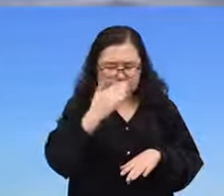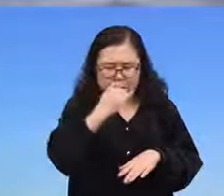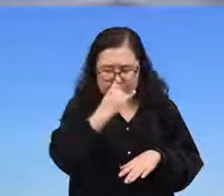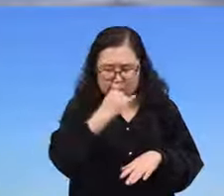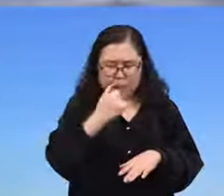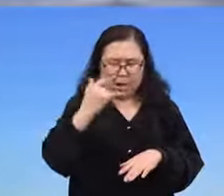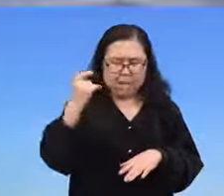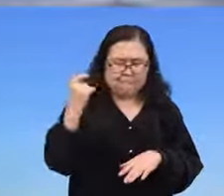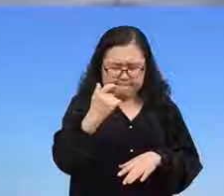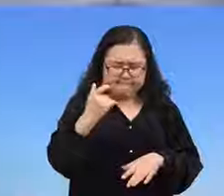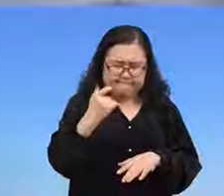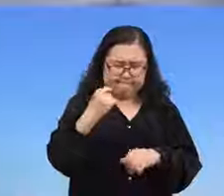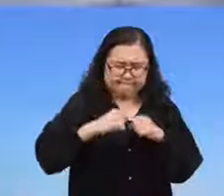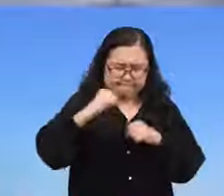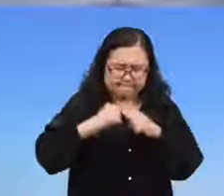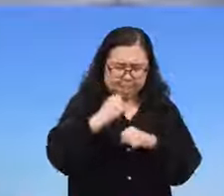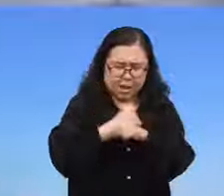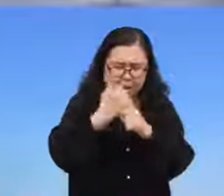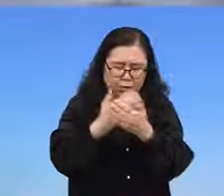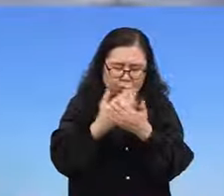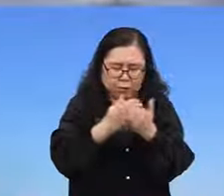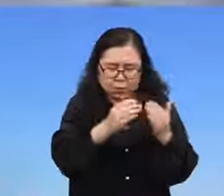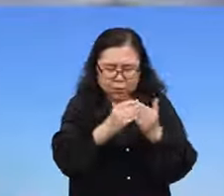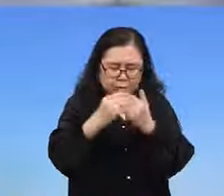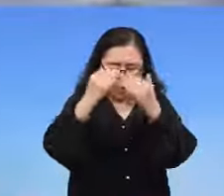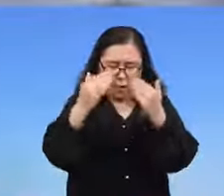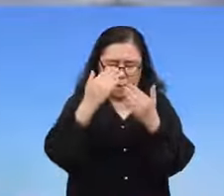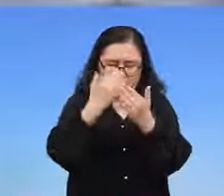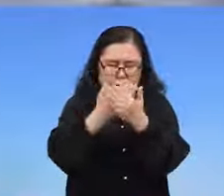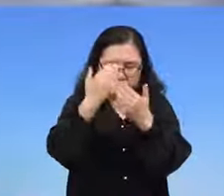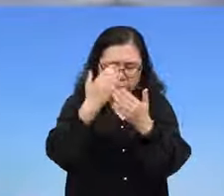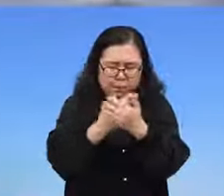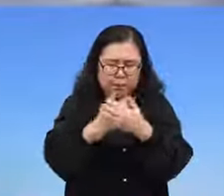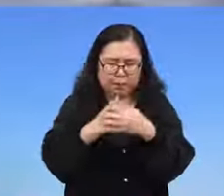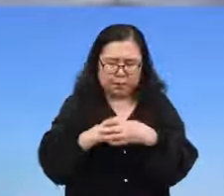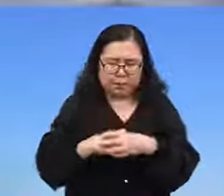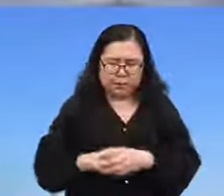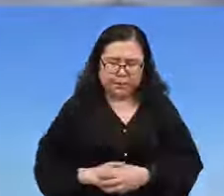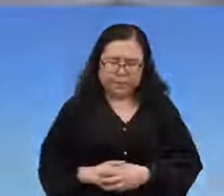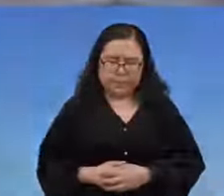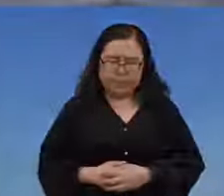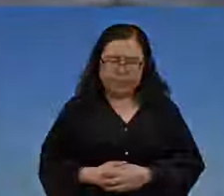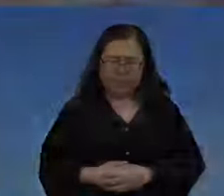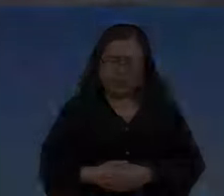되도록 주님 강권적으로 역사하여 주시고 인도하여 주시옵소서.